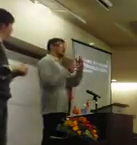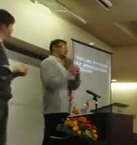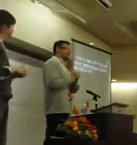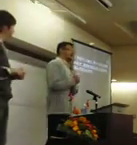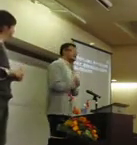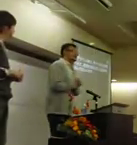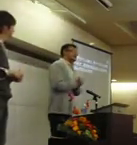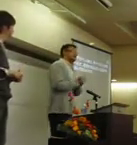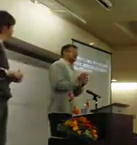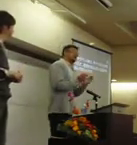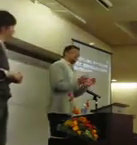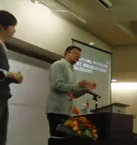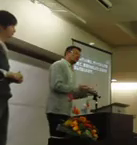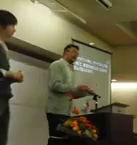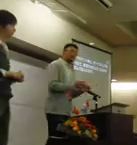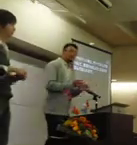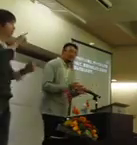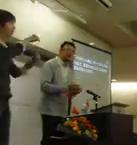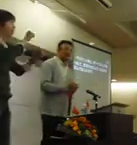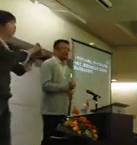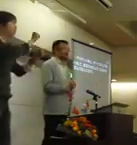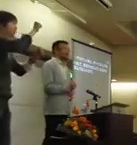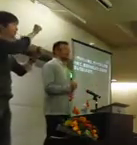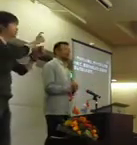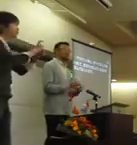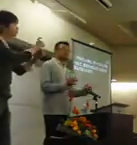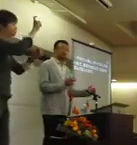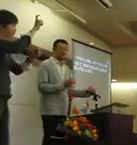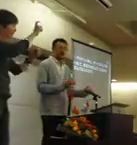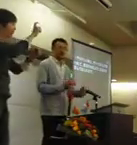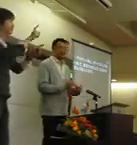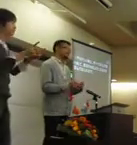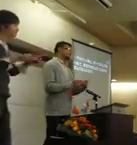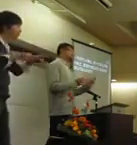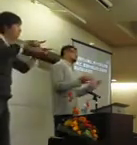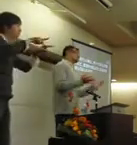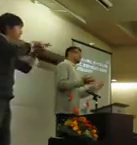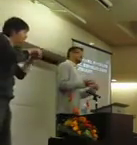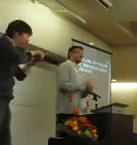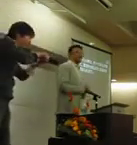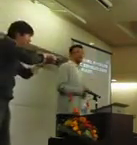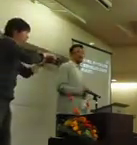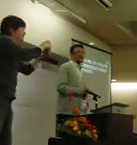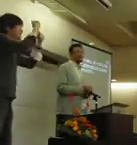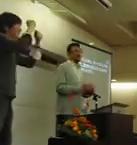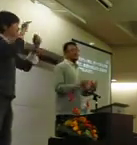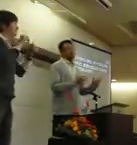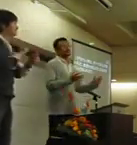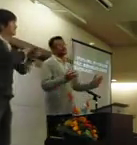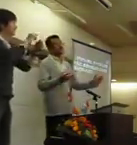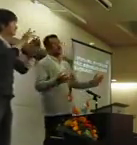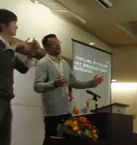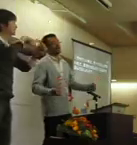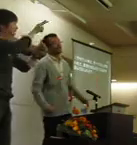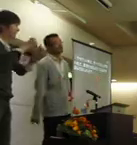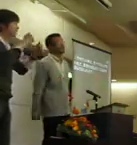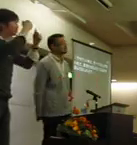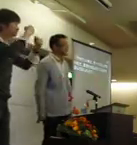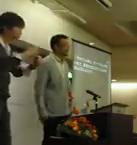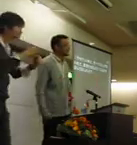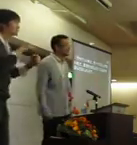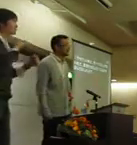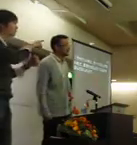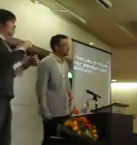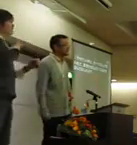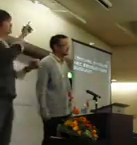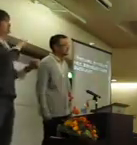そんな中でみんなね、5年10年寄り添って、死刑囚なんて大体自分の人生はかなんでます